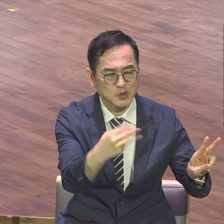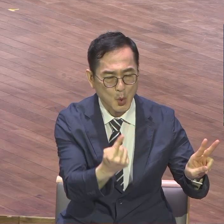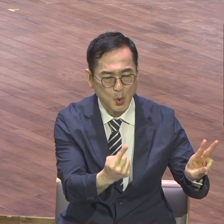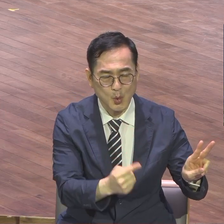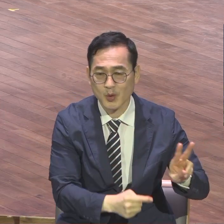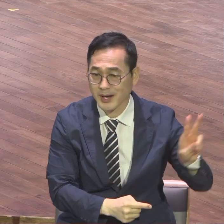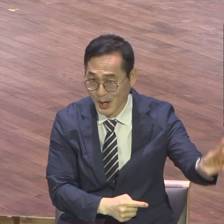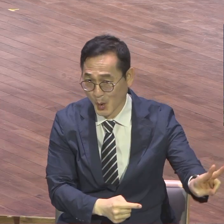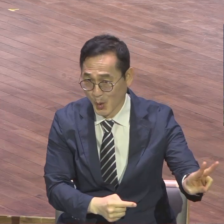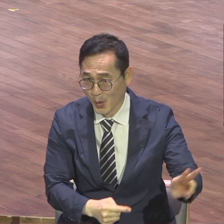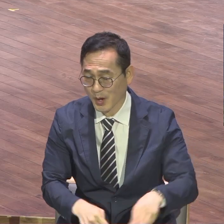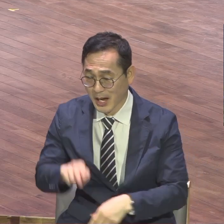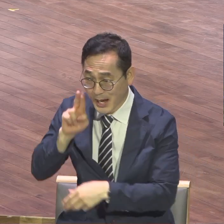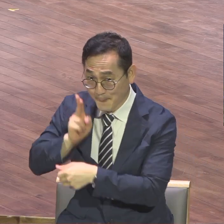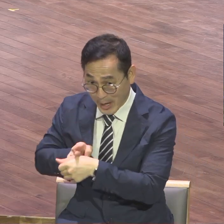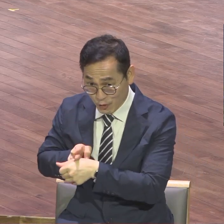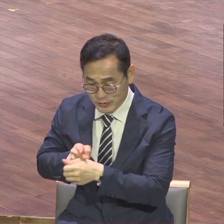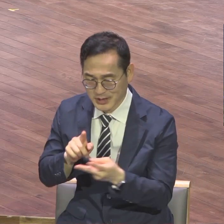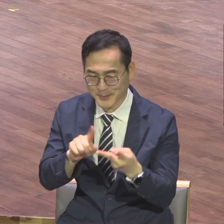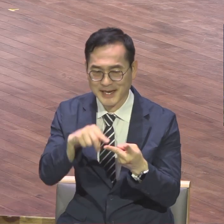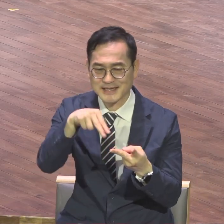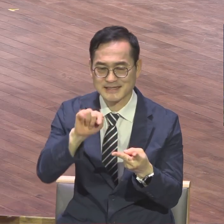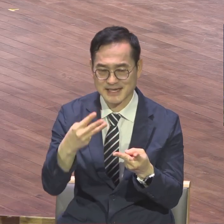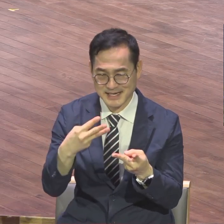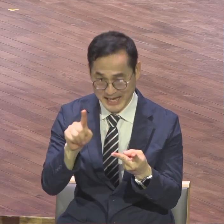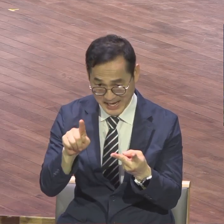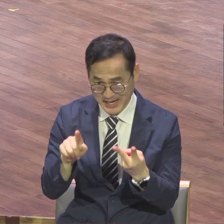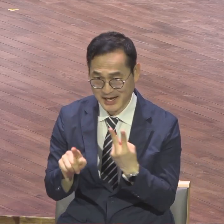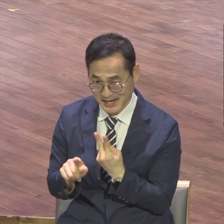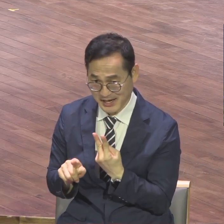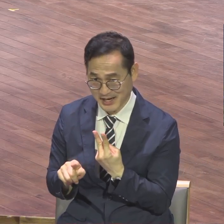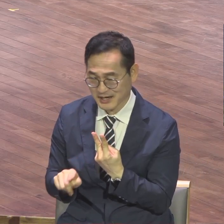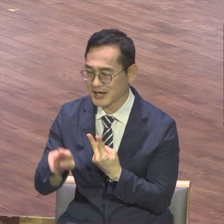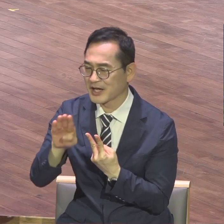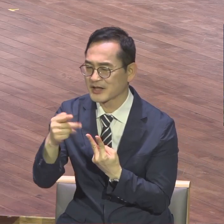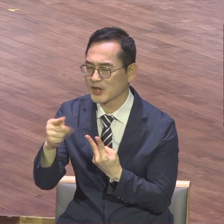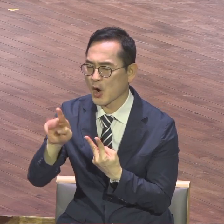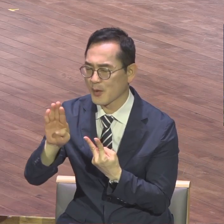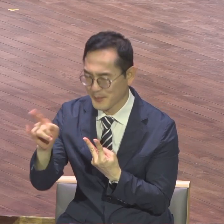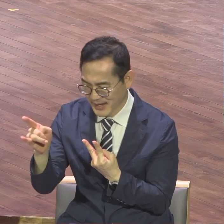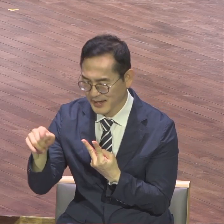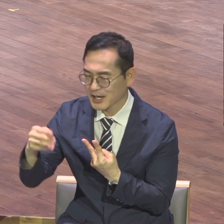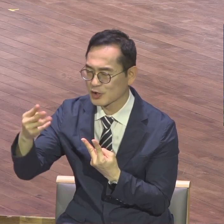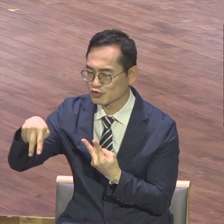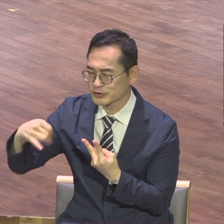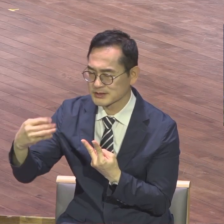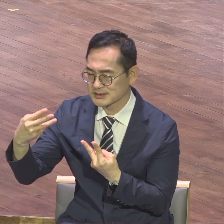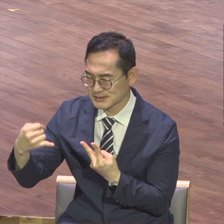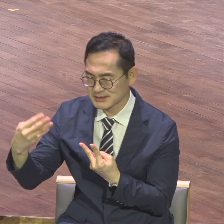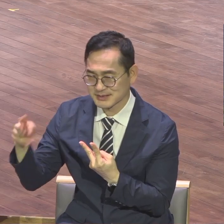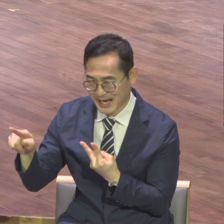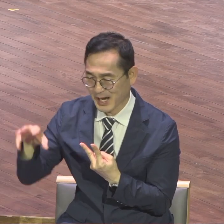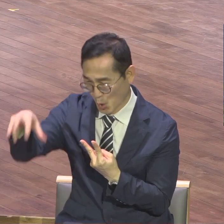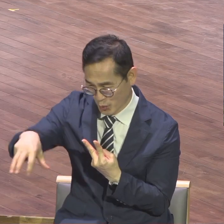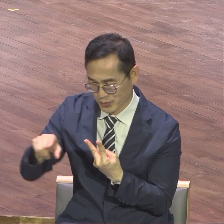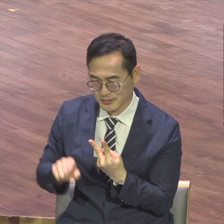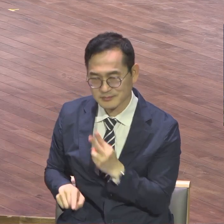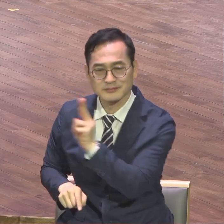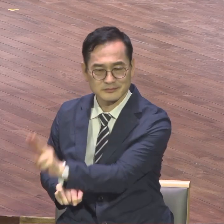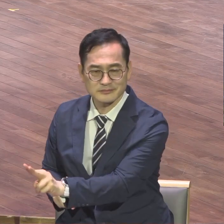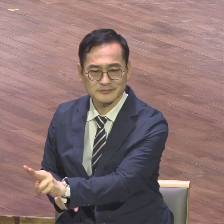함께 육로를 따라서 1차 선교여행 때 방문했던 더베와 루스트라에 이제 이르게 됩니다. 이렇게 한